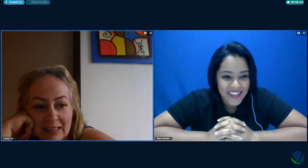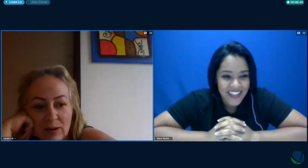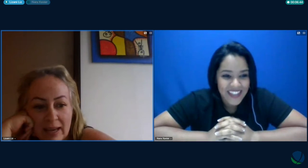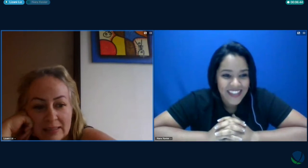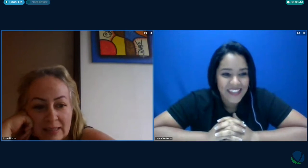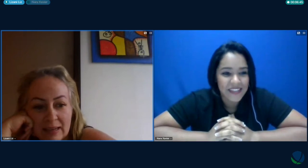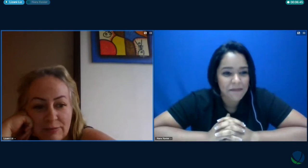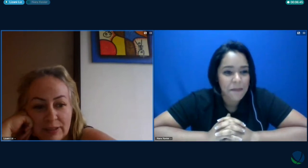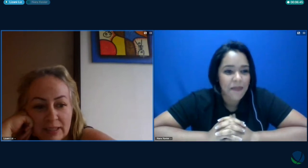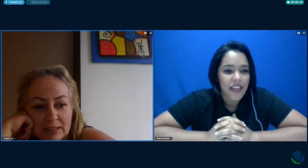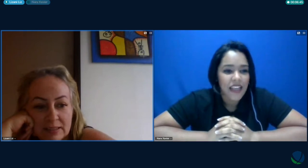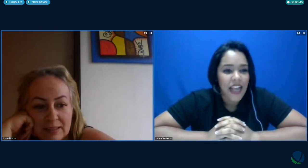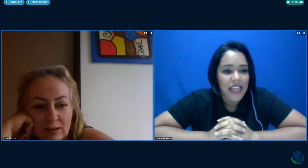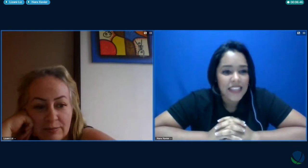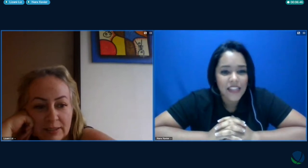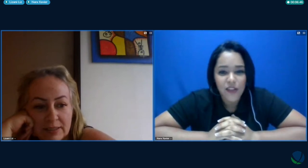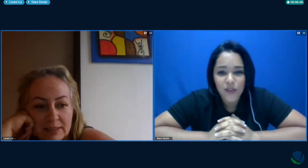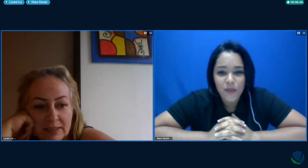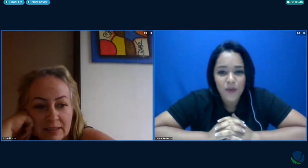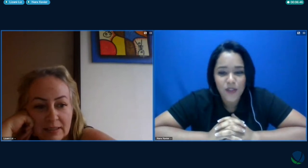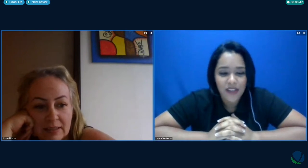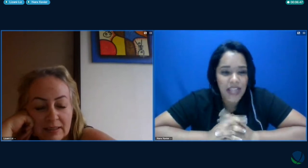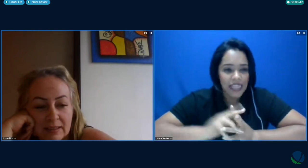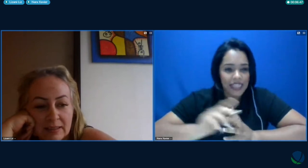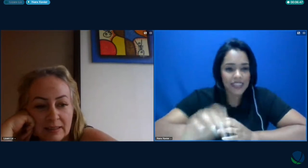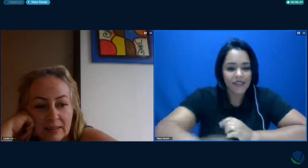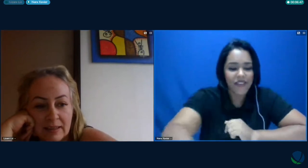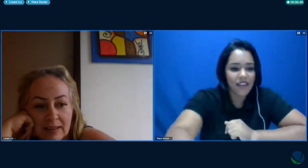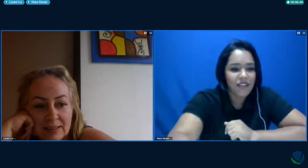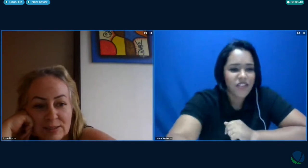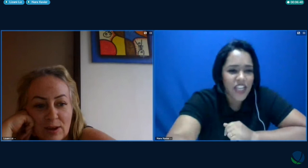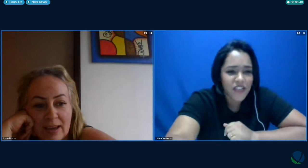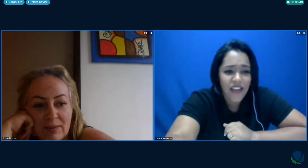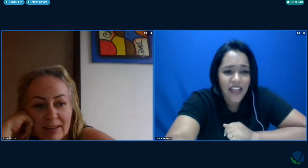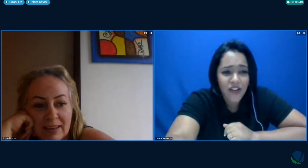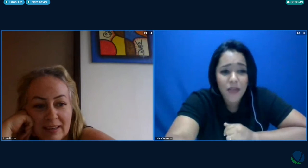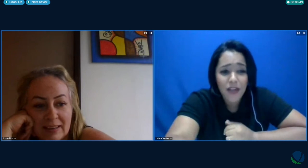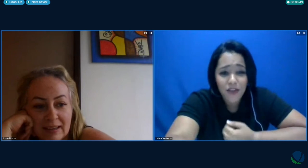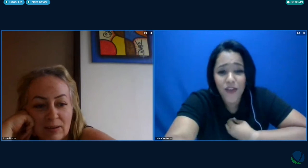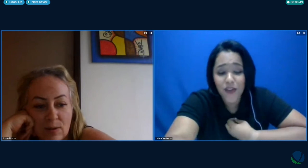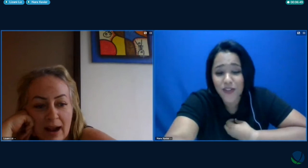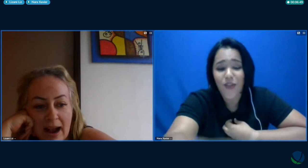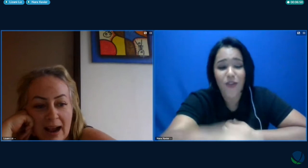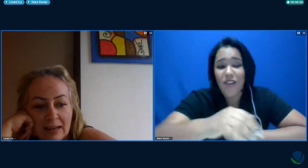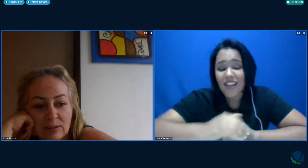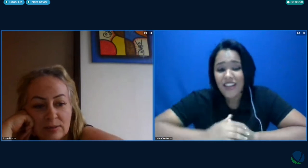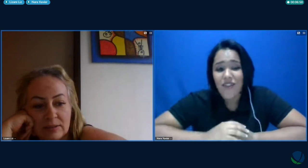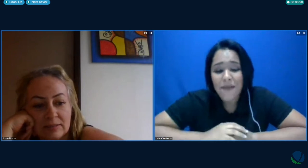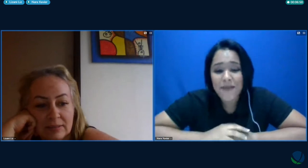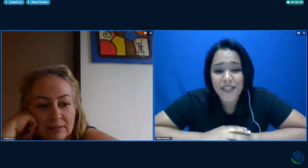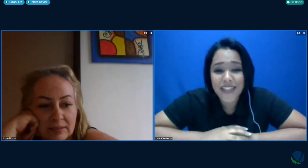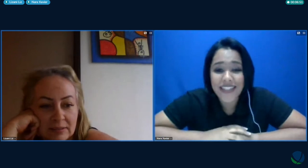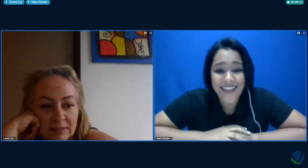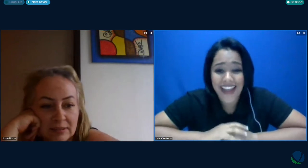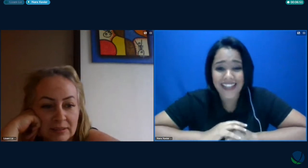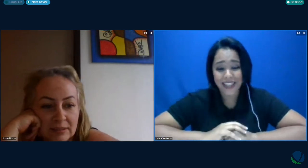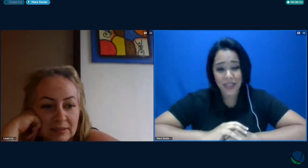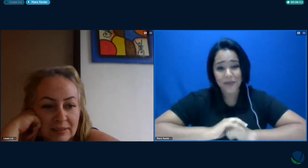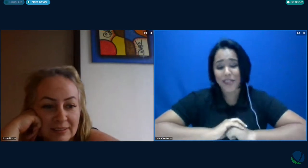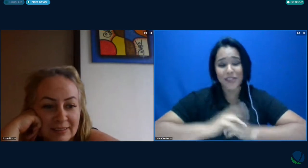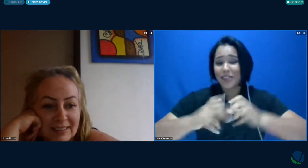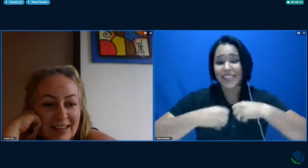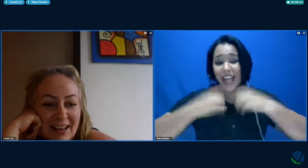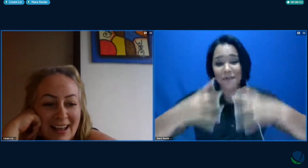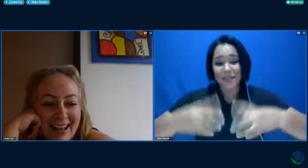Pode cadê o resto? Cadê a Francis? Aqui, ó? Aqui todo mundo, só tá ali, né? Tá... É. Gente, só eu estou no ápice do estresse